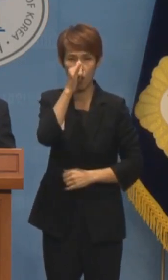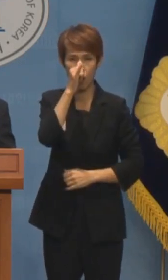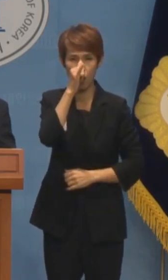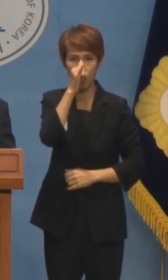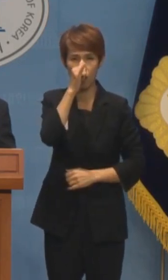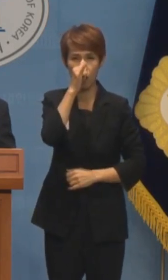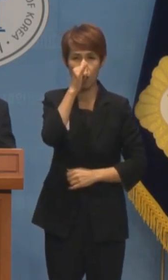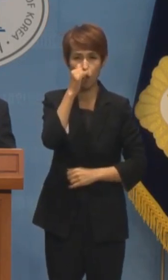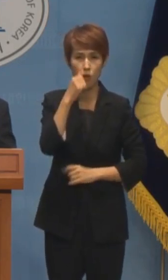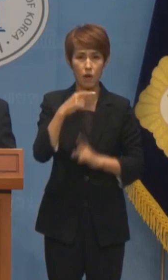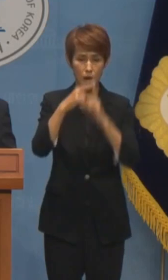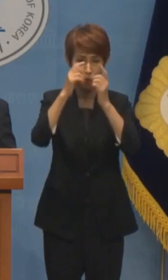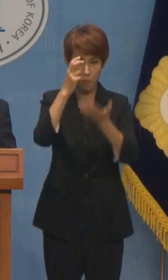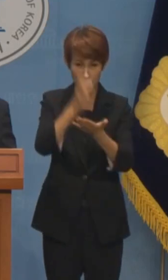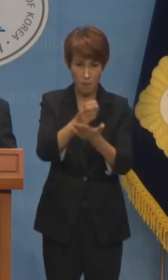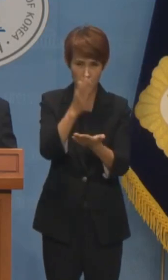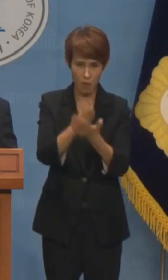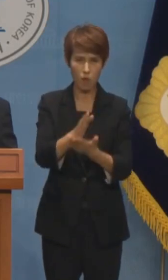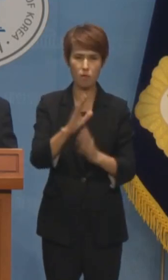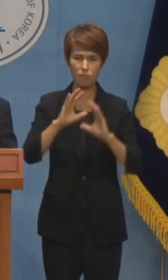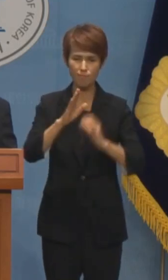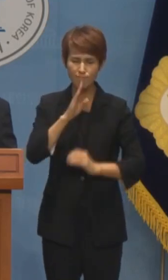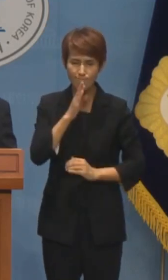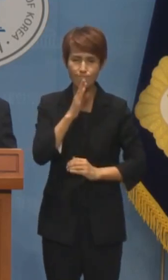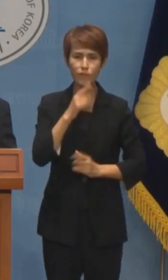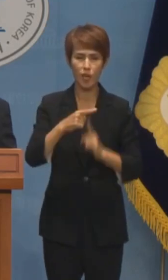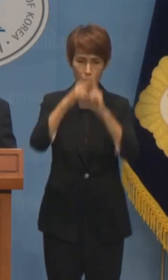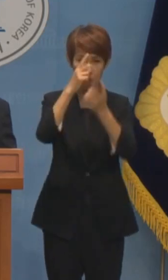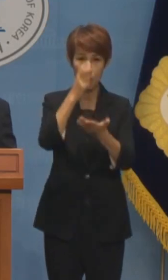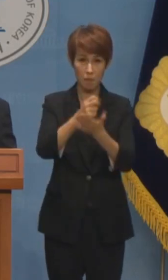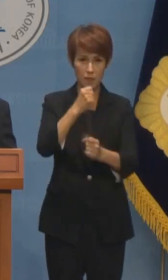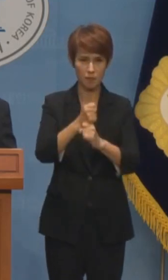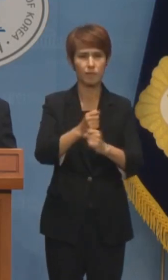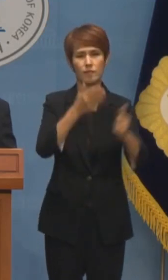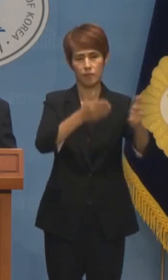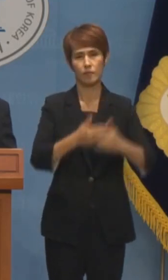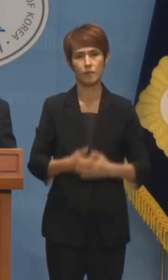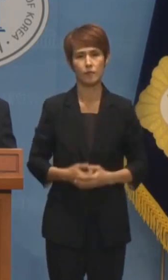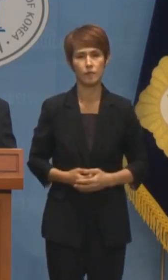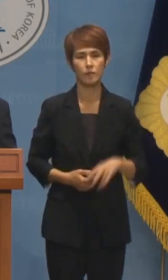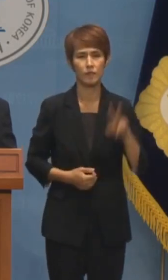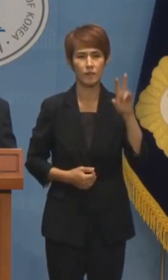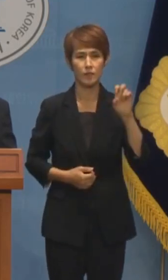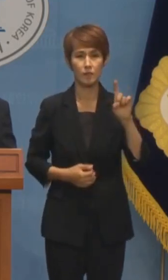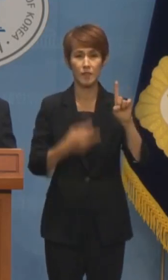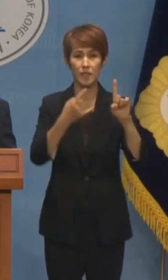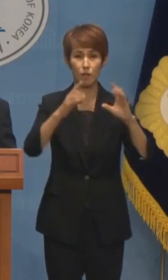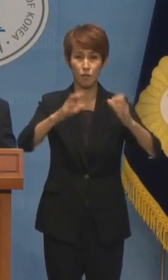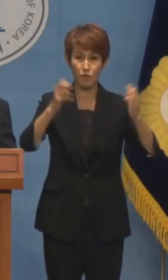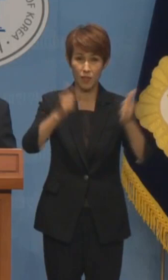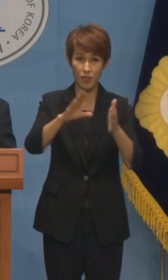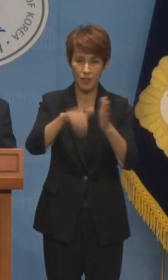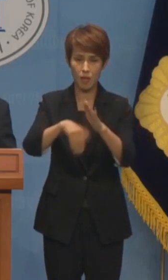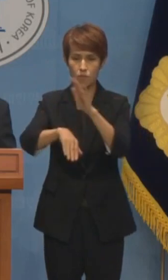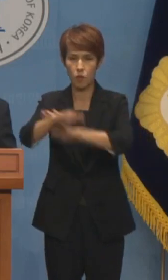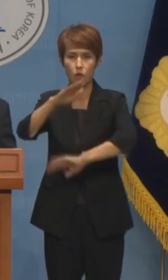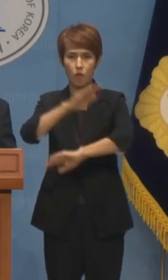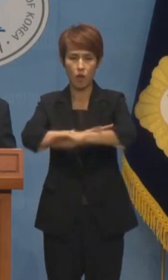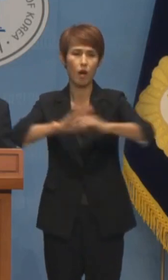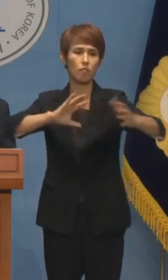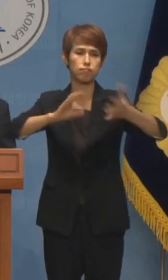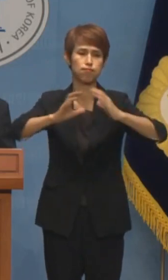제정에 적극 동참하라. 윤석열 정부는 지난 21대 국회에서 여야가 충분한 논의를